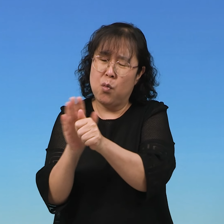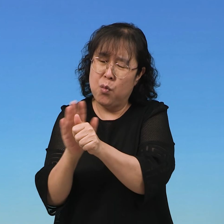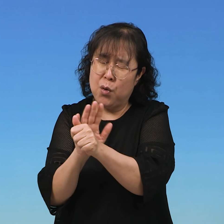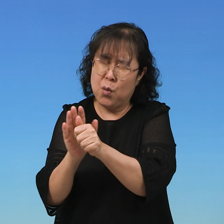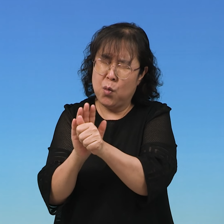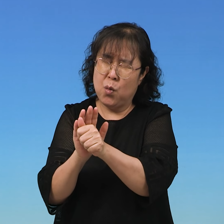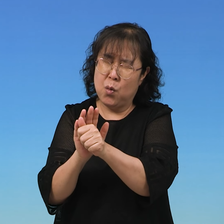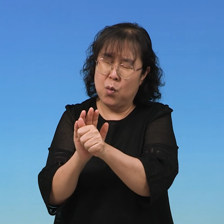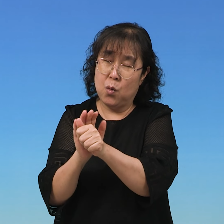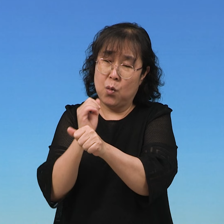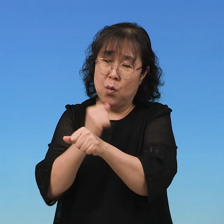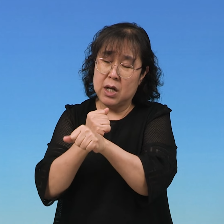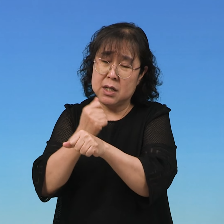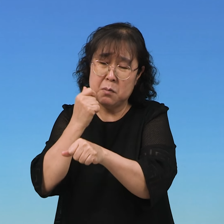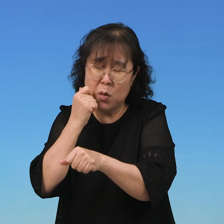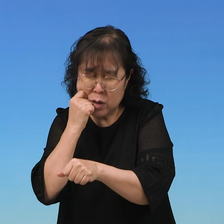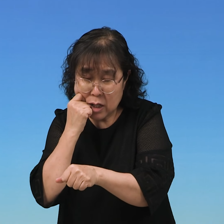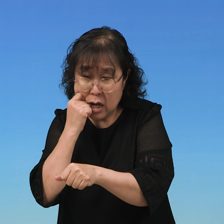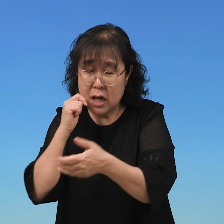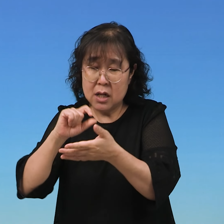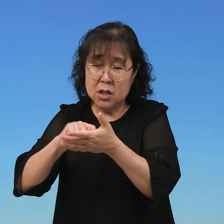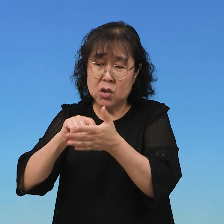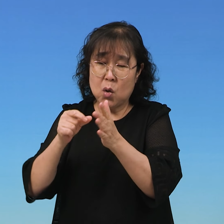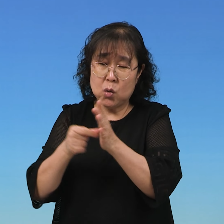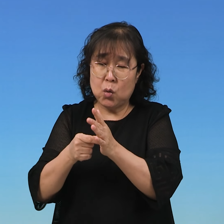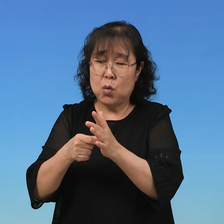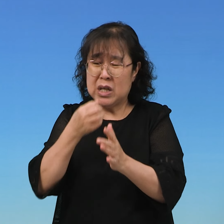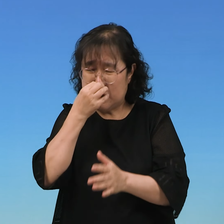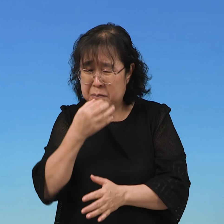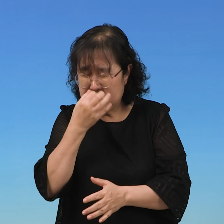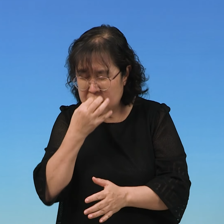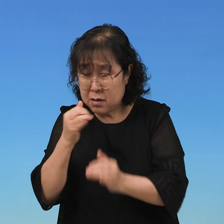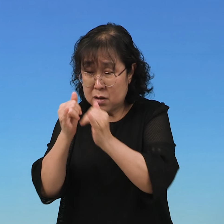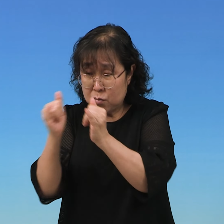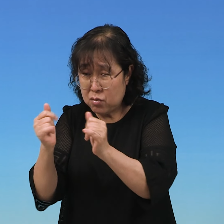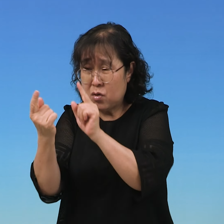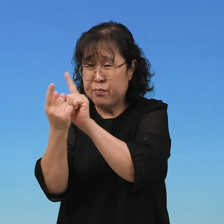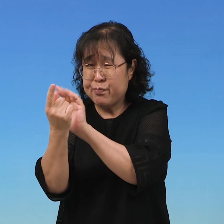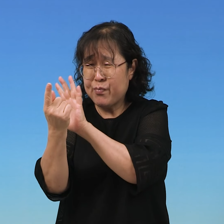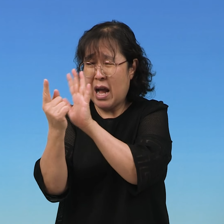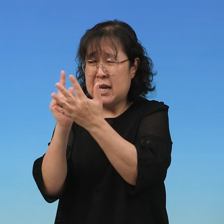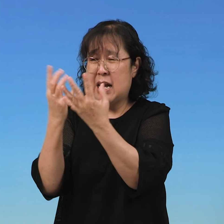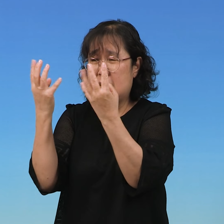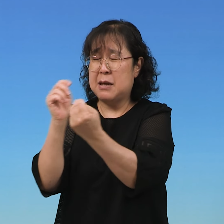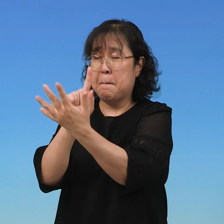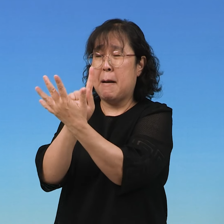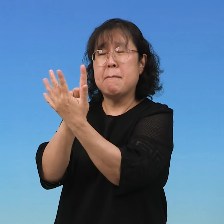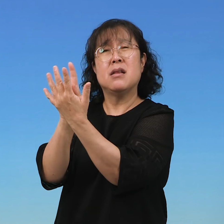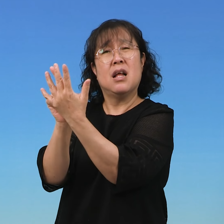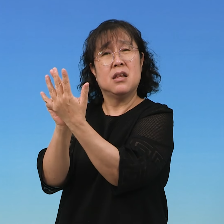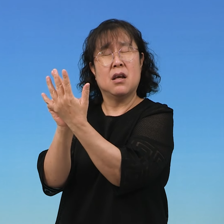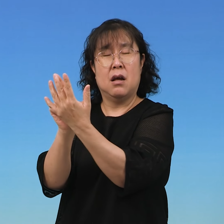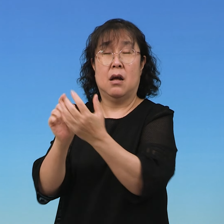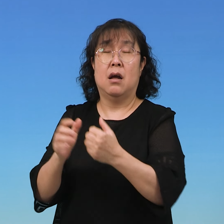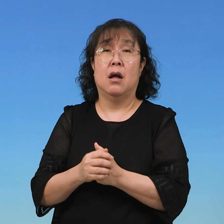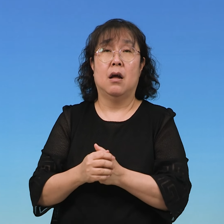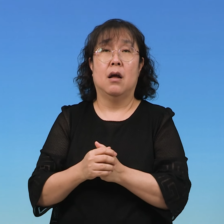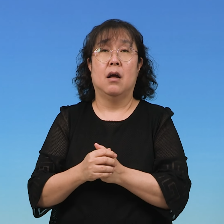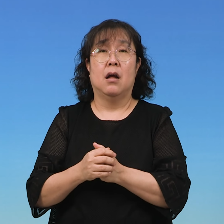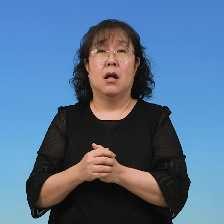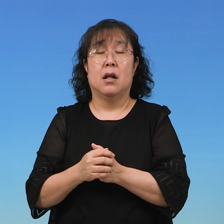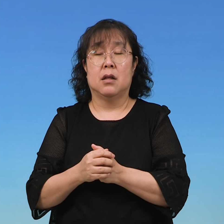말로도 위로해 드릴 수가 없어서 옆에도 못 갈 때가 있어요. 눈도 못 맞출 때가 있는데 여러 번 제가 경험했습니다. 제 마음을 아시는